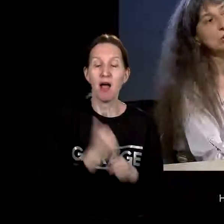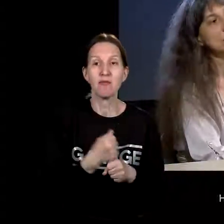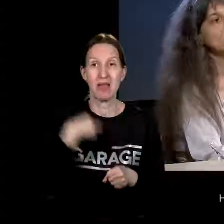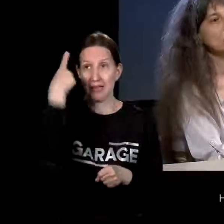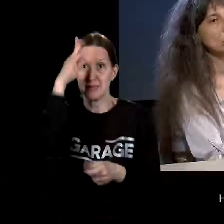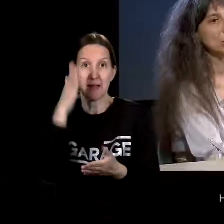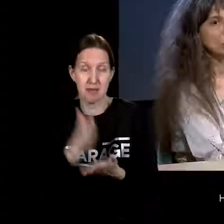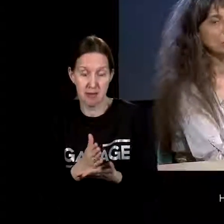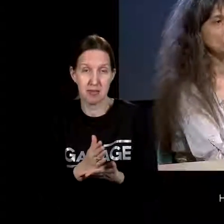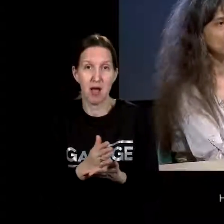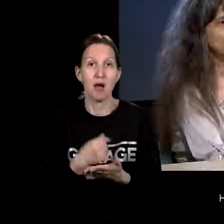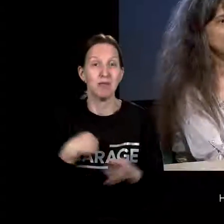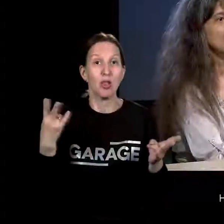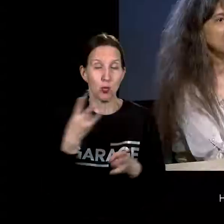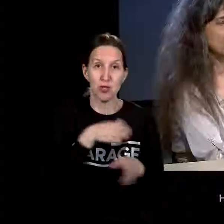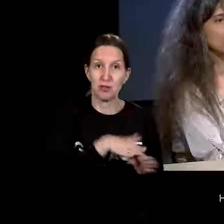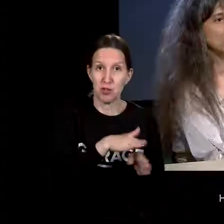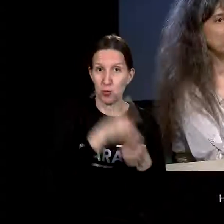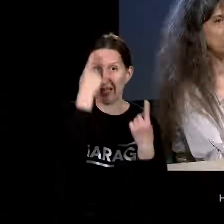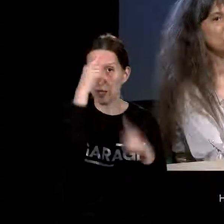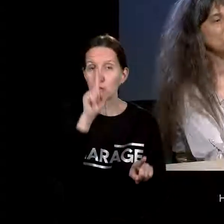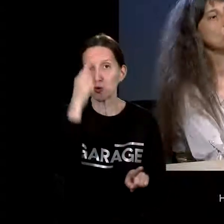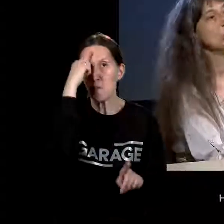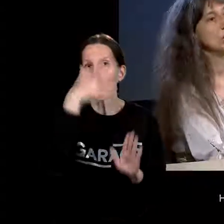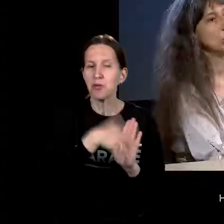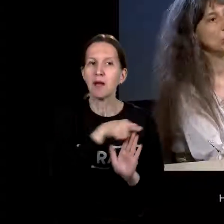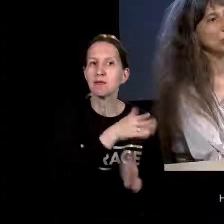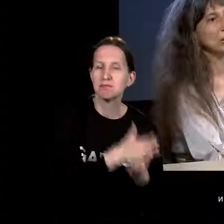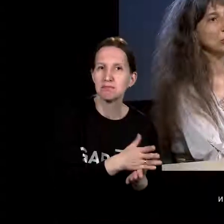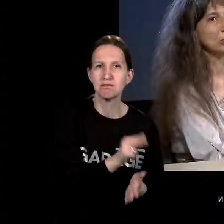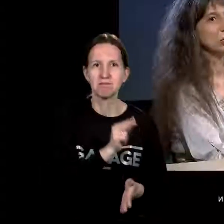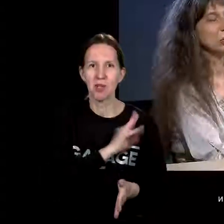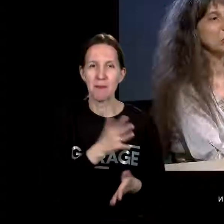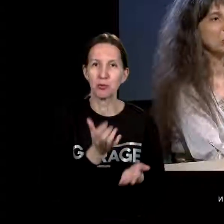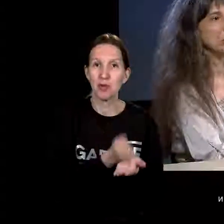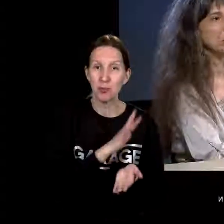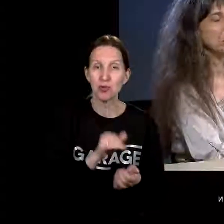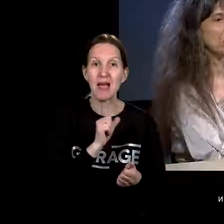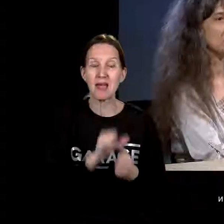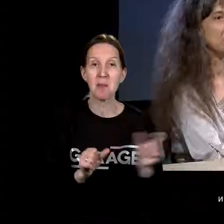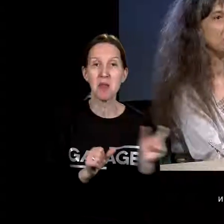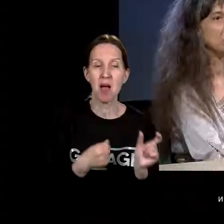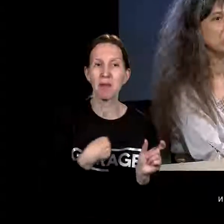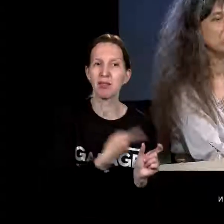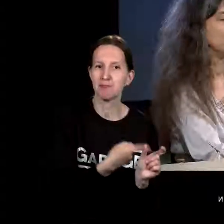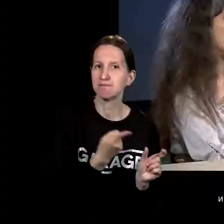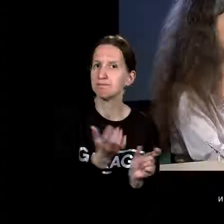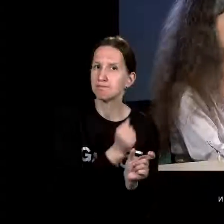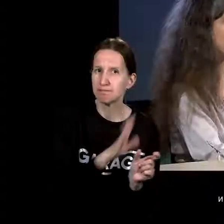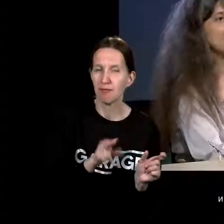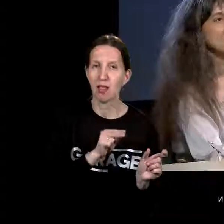наоборот, это идея, которую надо осуществить для того, чтобы понять, что что-то не работает. И вот это именно момент поражения, именно